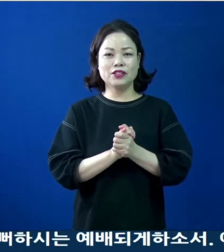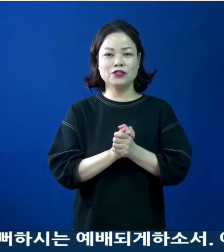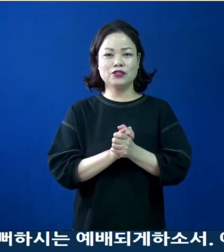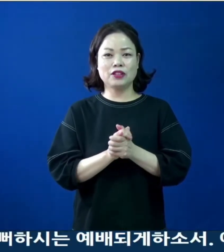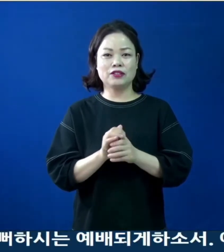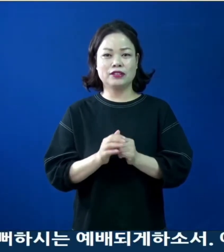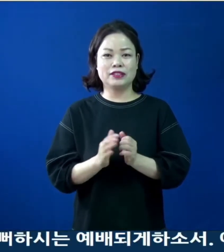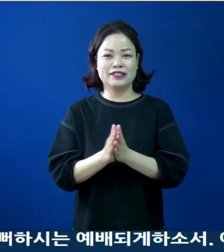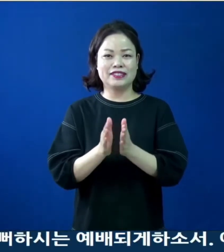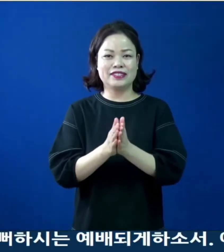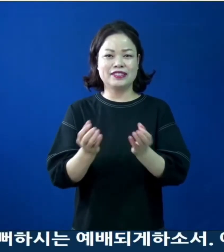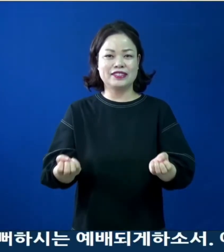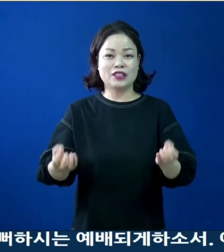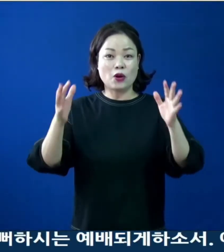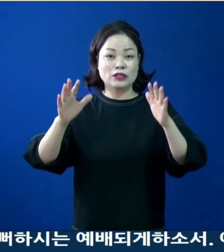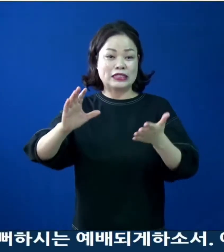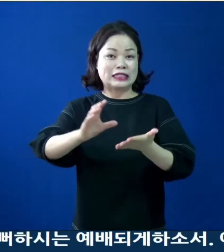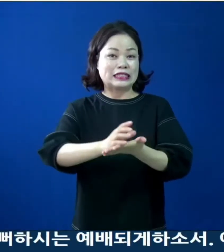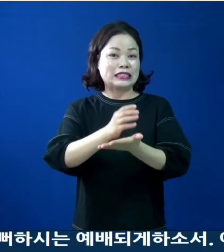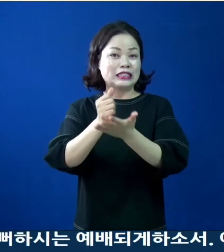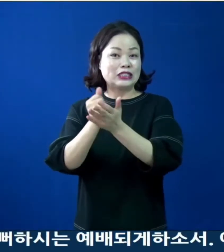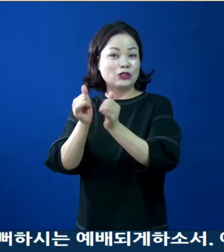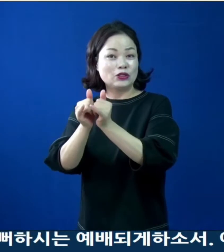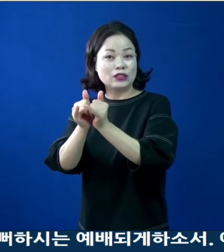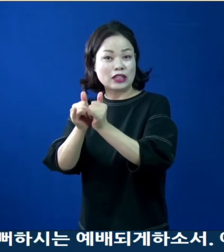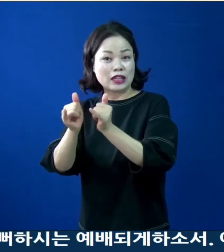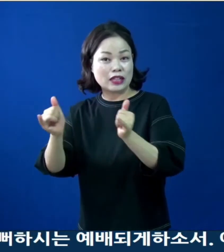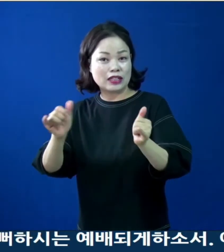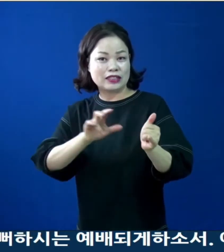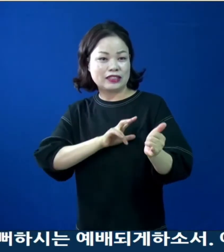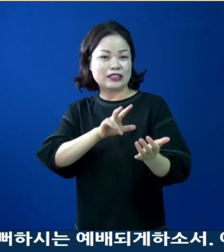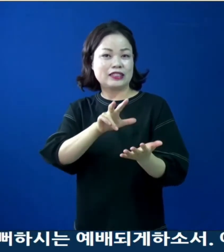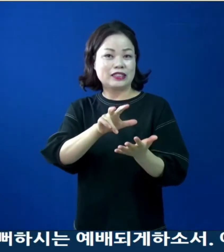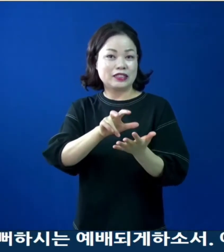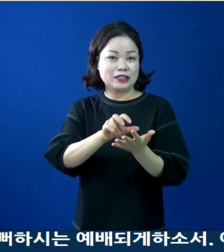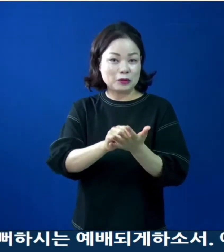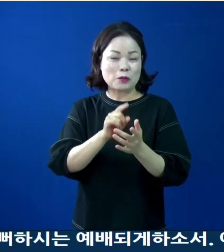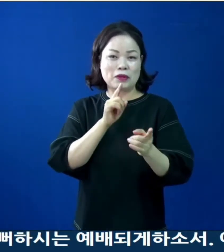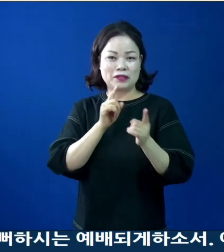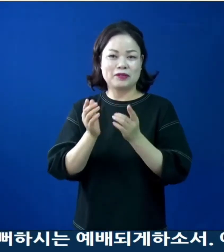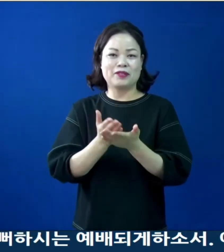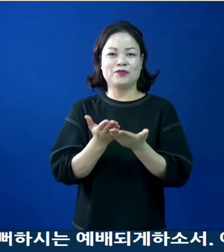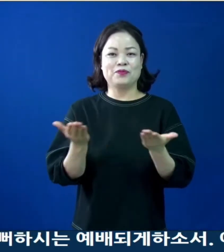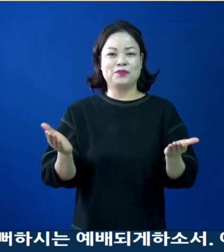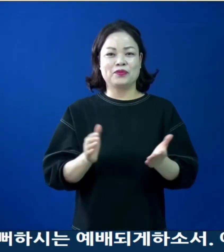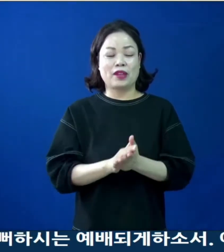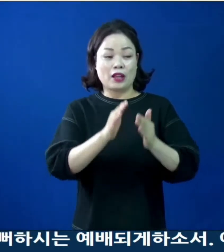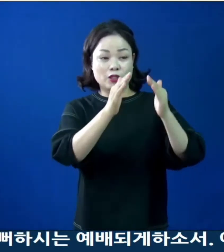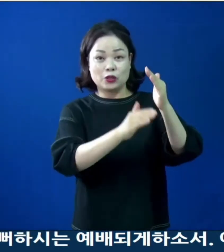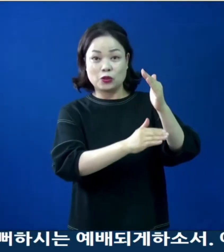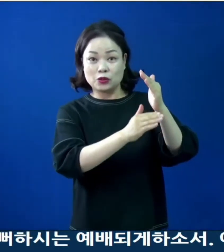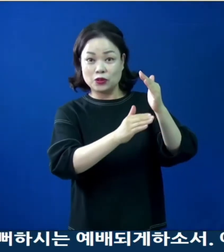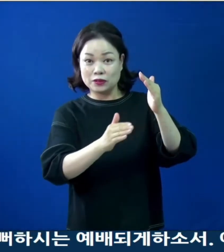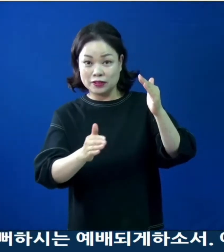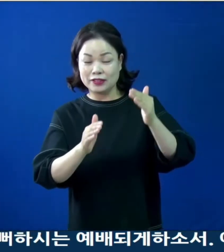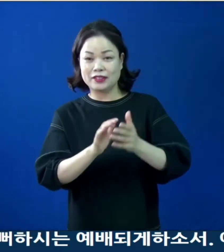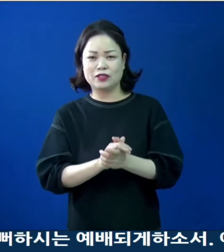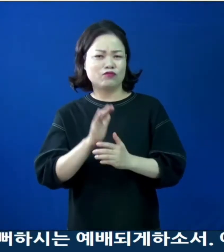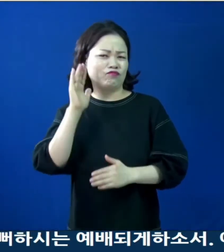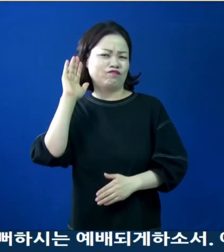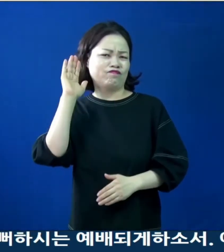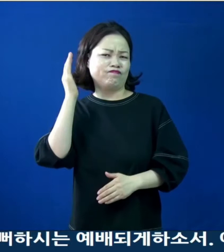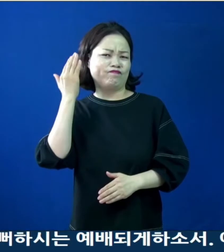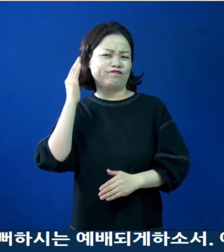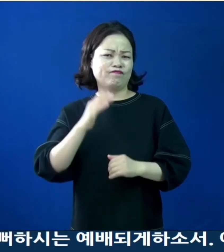할렐루야. 오늘 그리스도인이라는 제목으로 함께 말씀을 나누겠습니다. 성도님들,